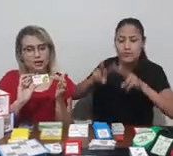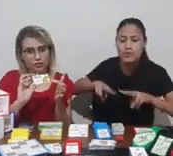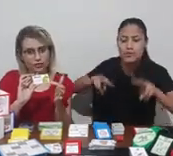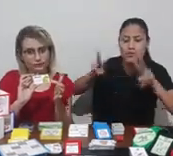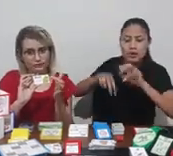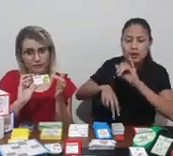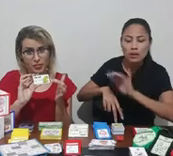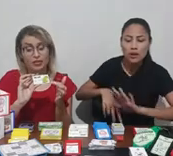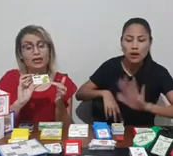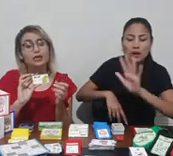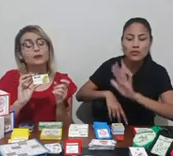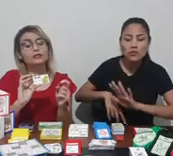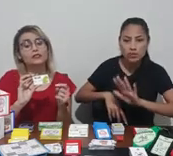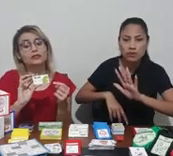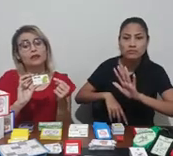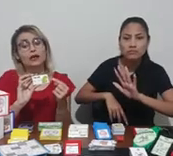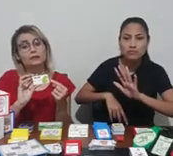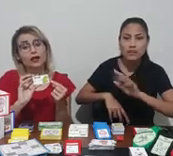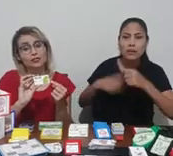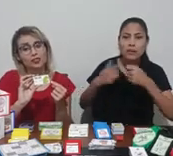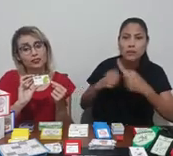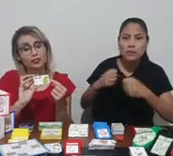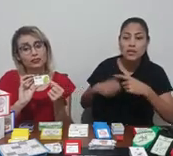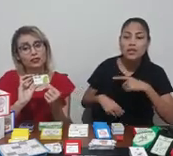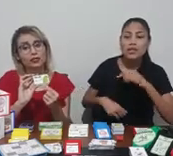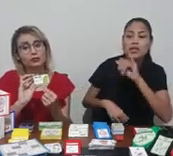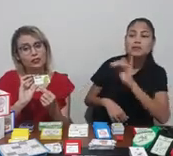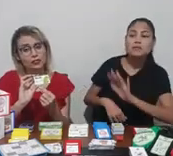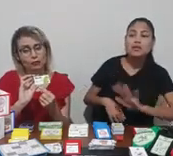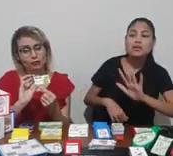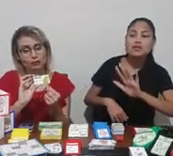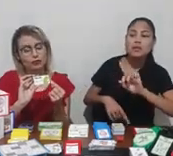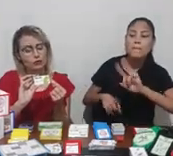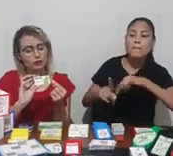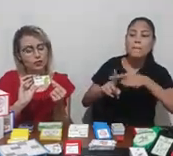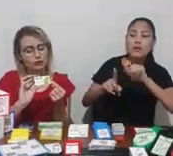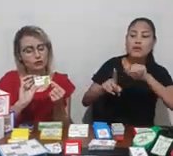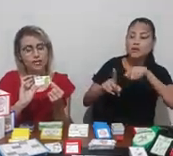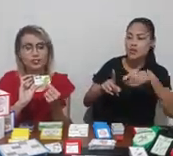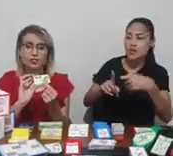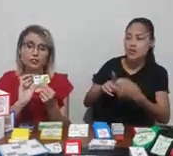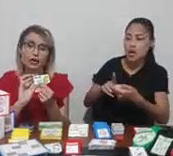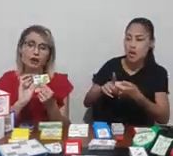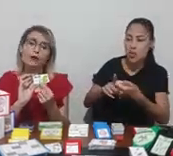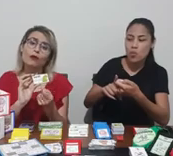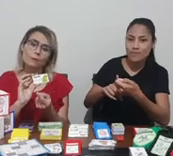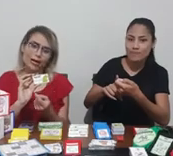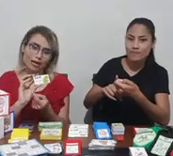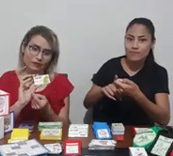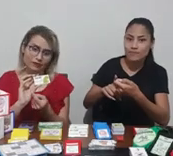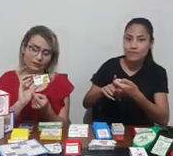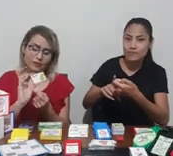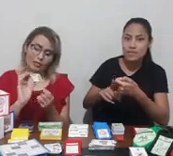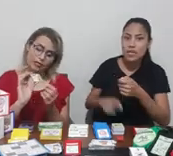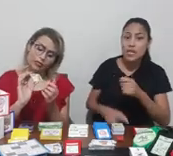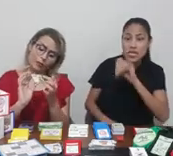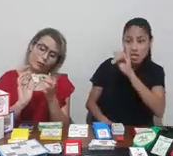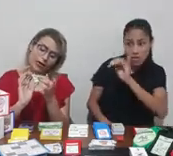a imagem, ele precisa ter a imagem e o sinal. Então, imagem, sinal,